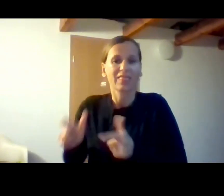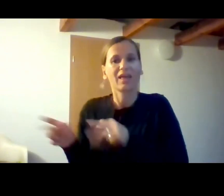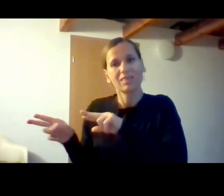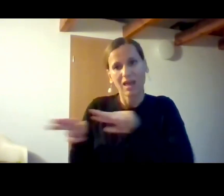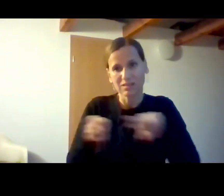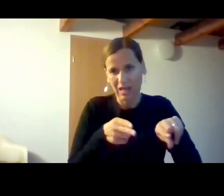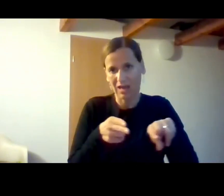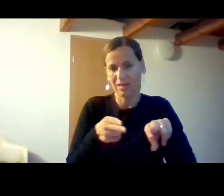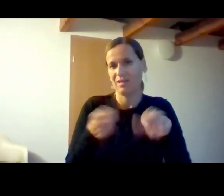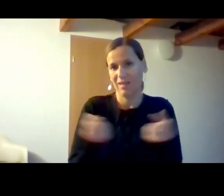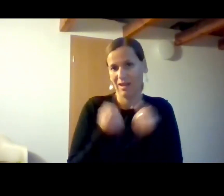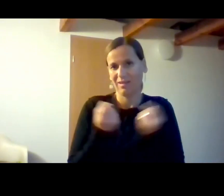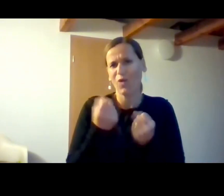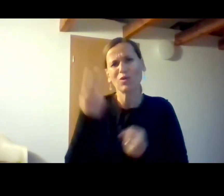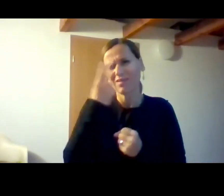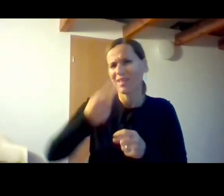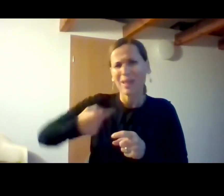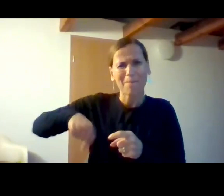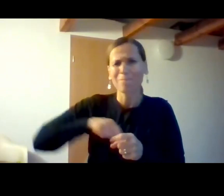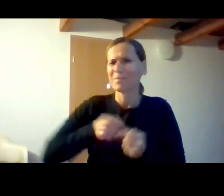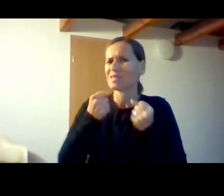smo vsi zelo pogrešali stezo,